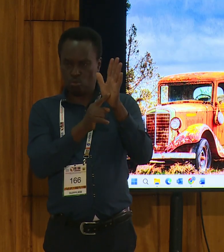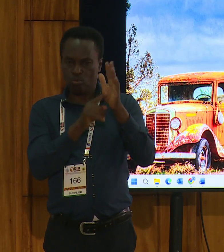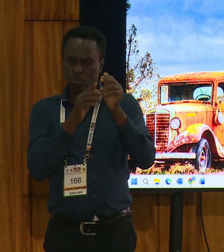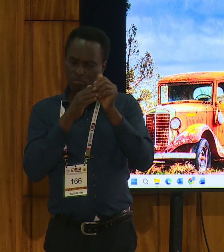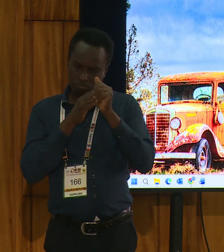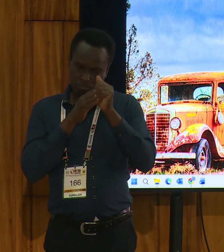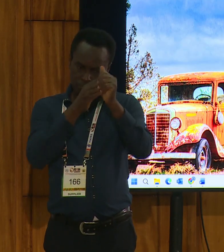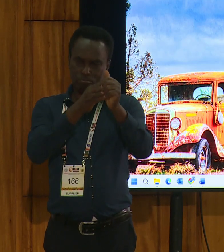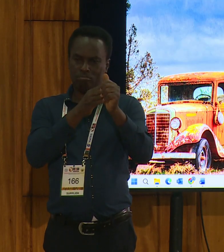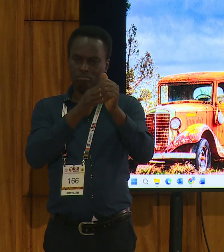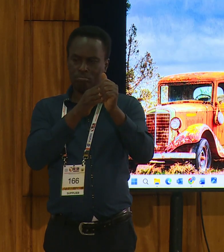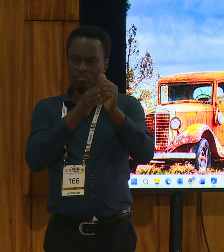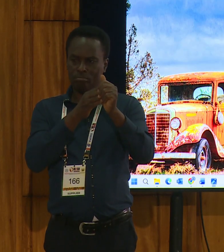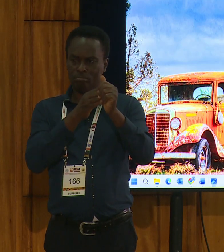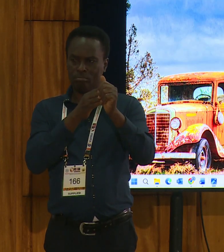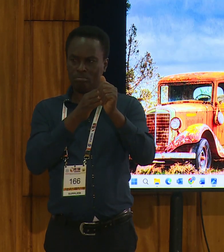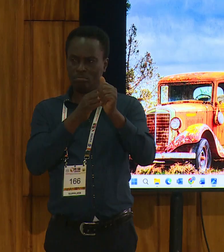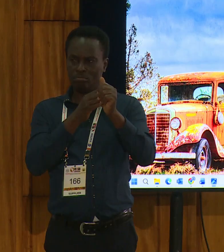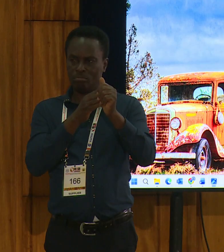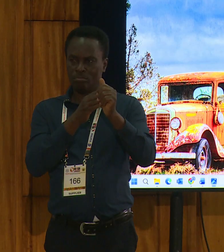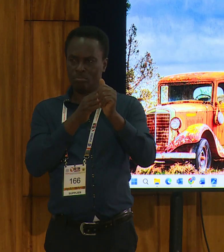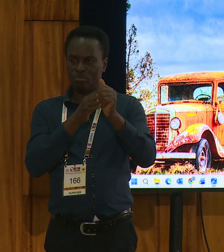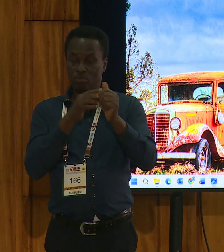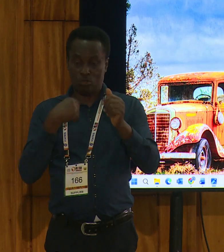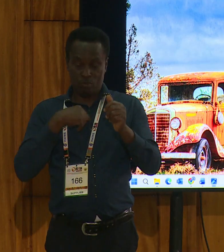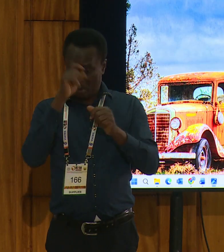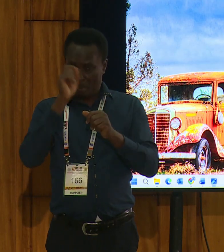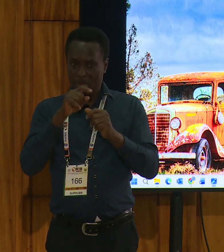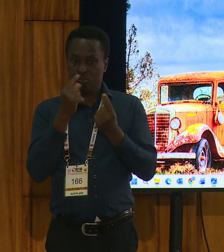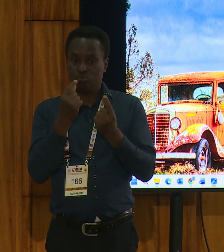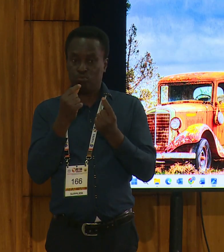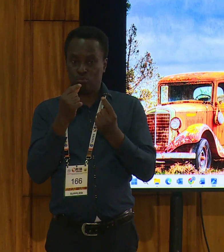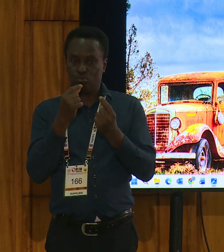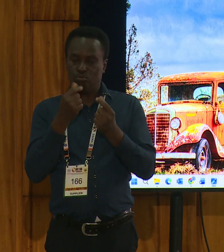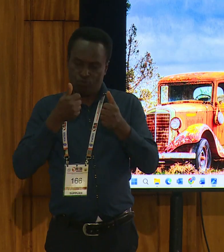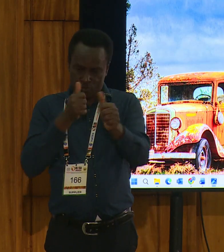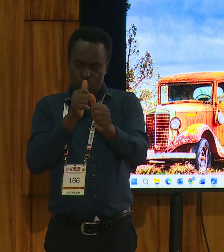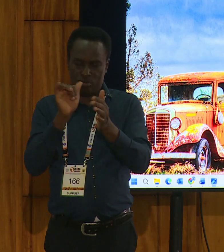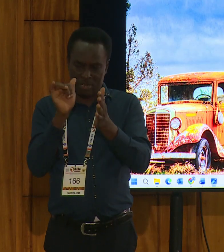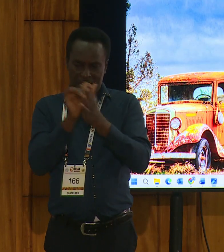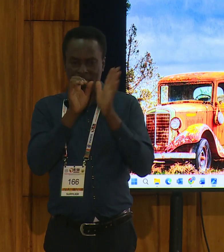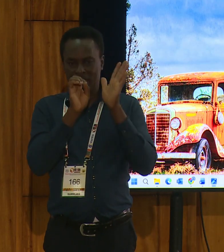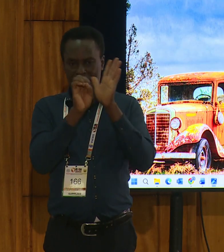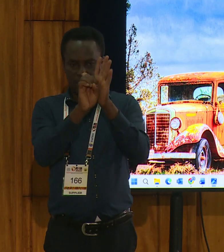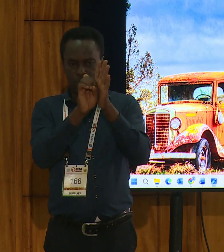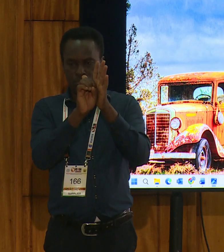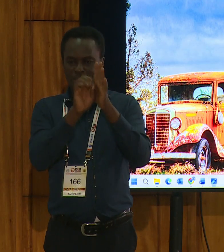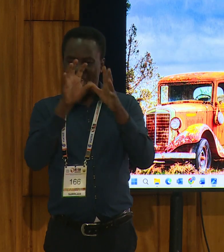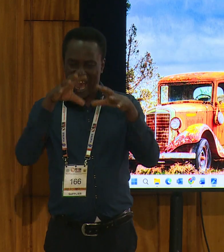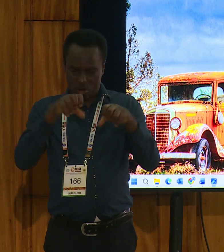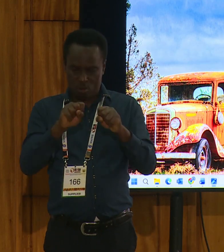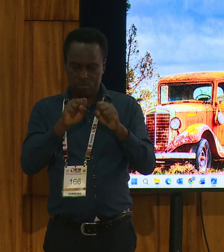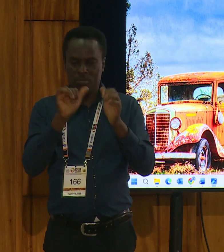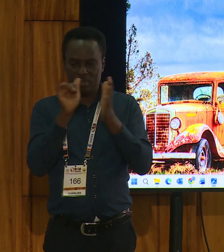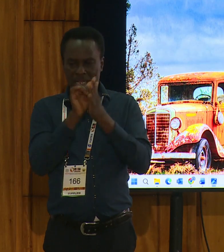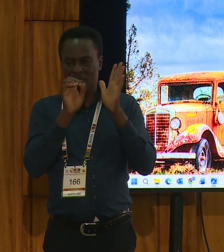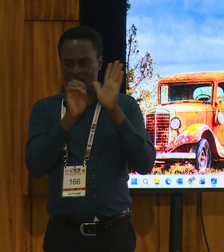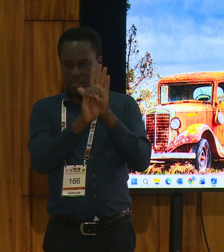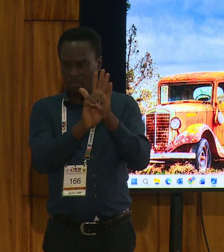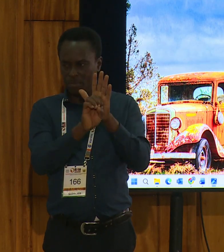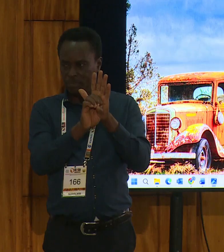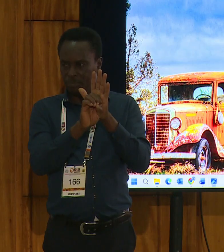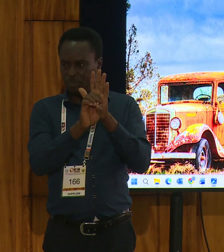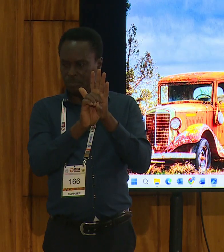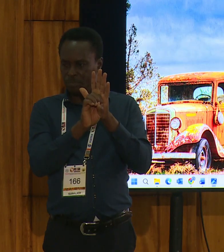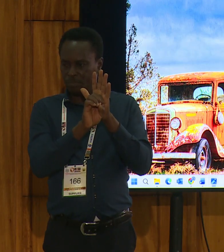etc. Il faudrait peut-être avoir un échantillonnage un petit peu plus large pour être sûr que c'est un petit peu, ça se répète dans